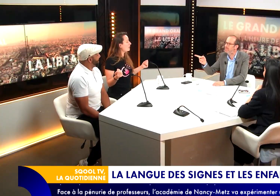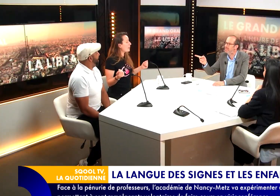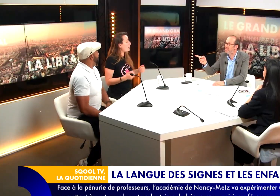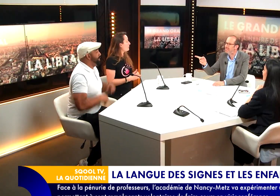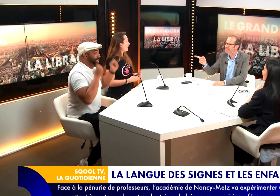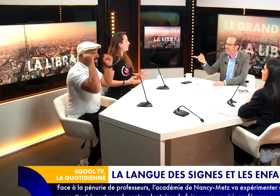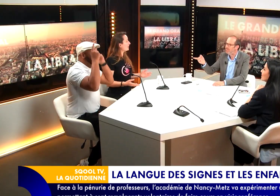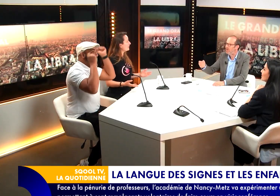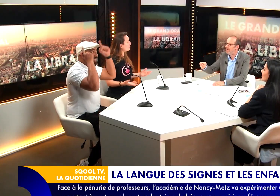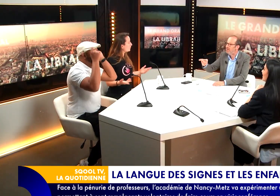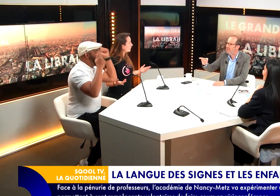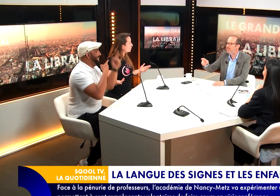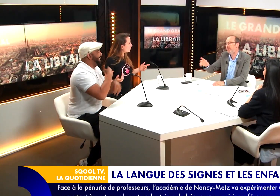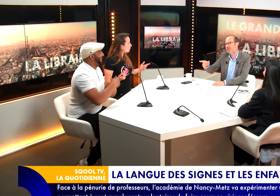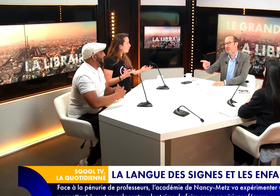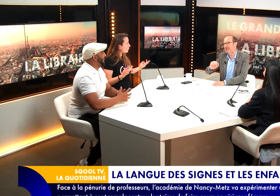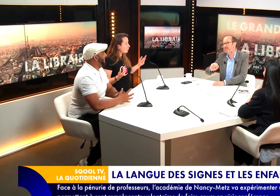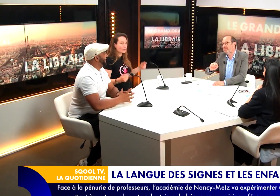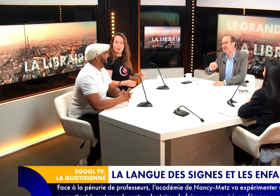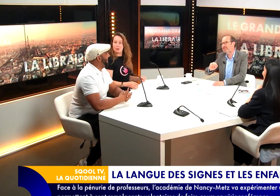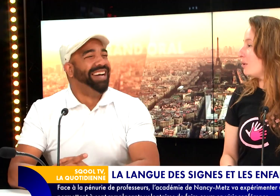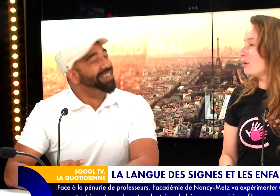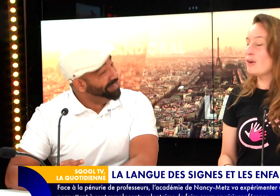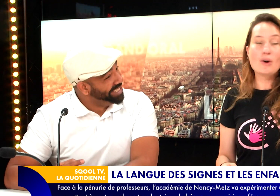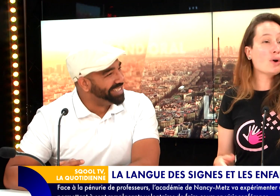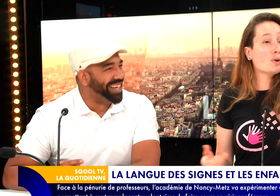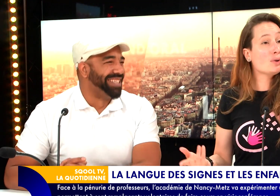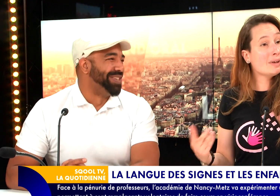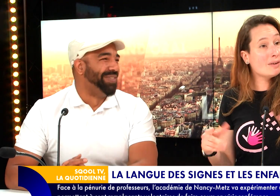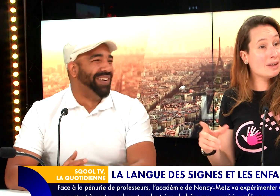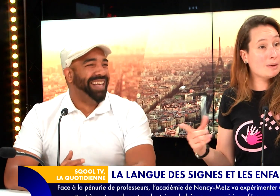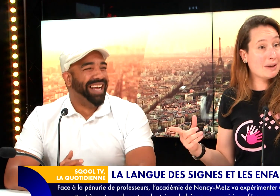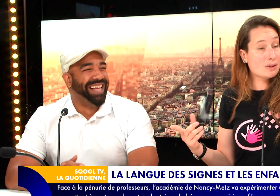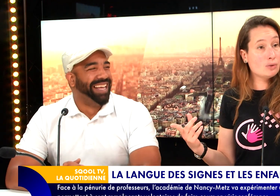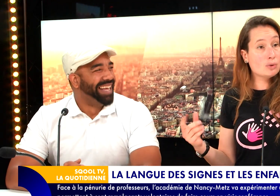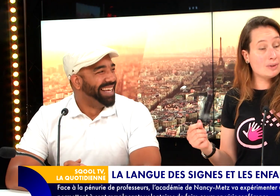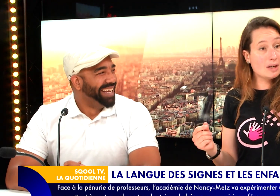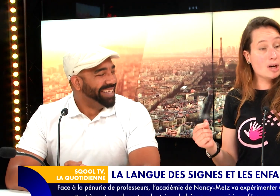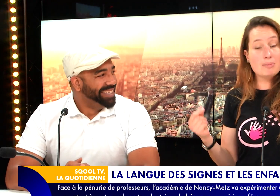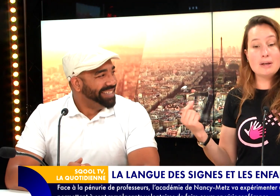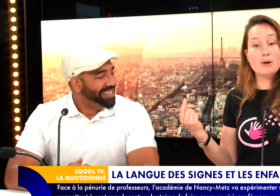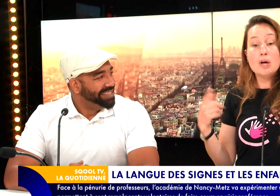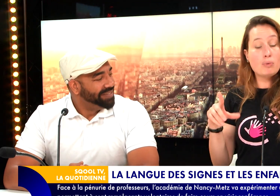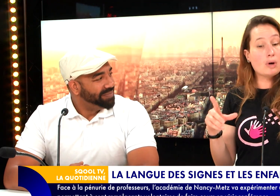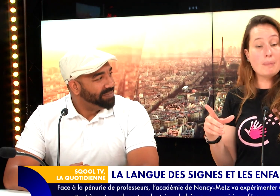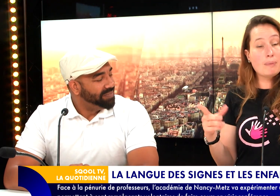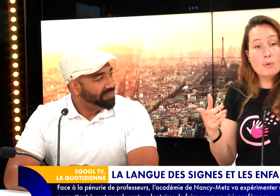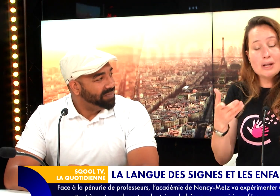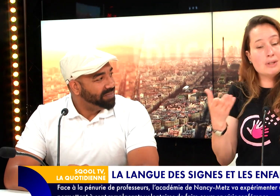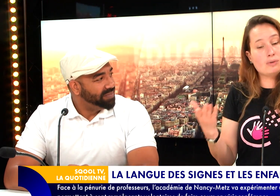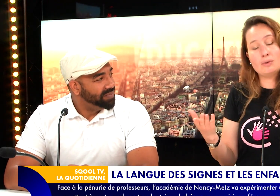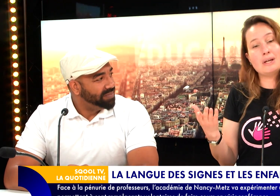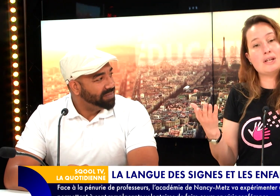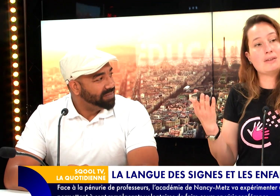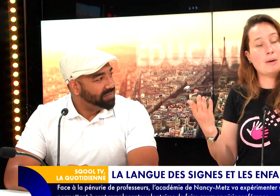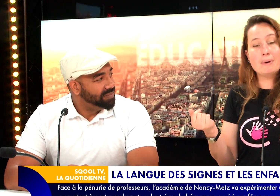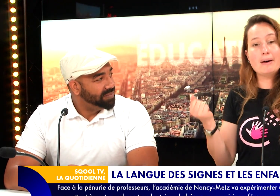même. vous allez nous mettre ça en place. Oui, super. Avec des personnes sourdes, d'accord, mais pourquoi l'éducation nationale n'achèterait pas